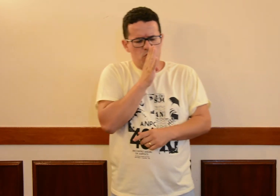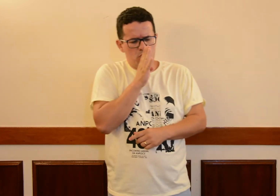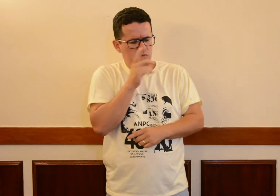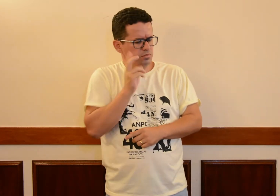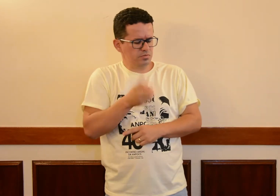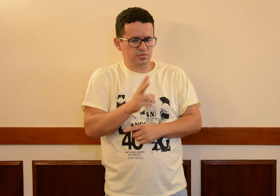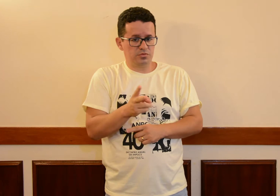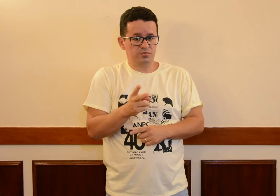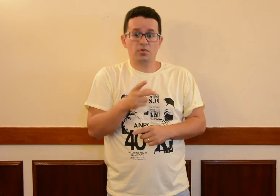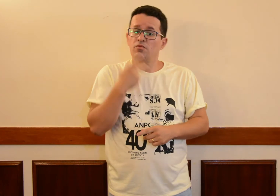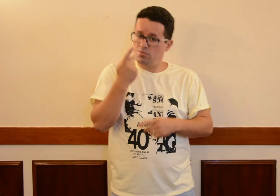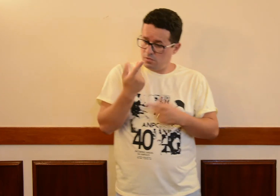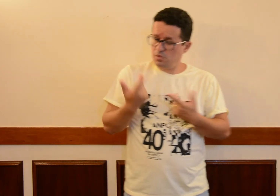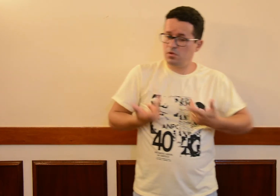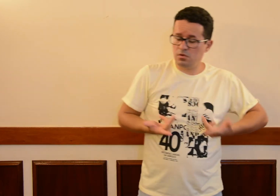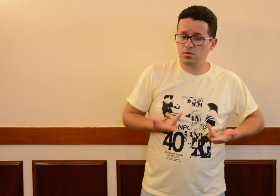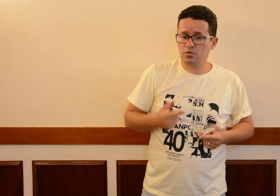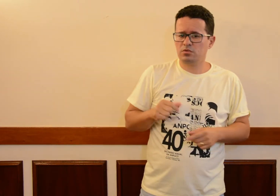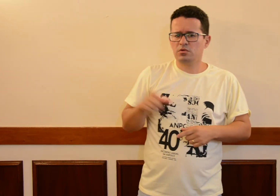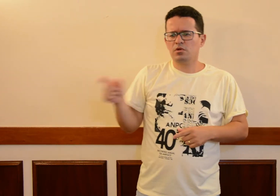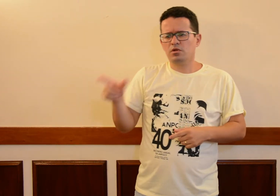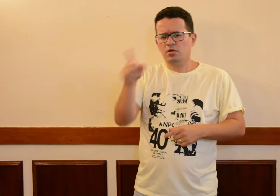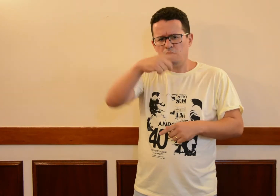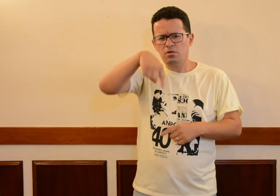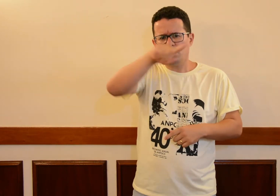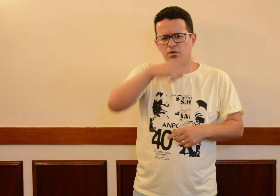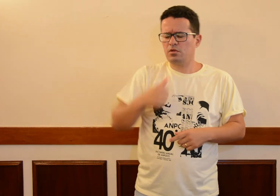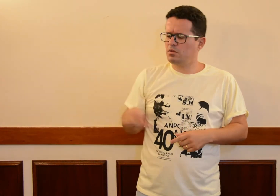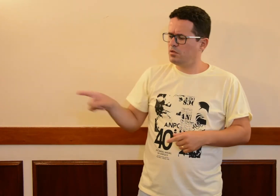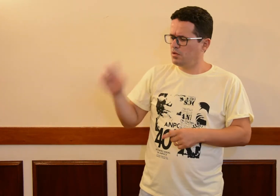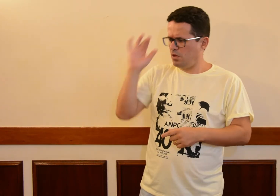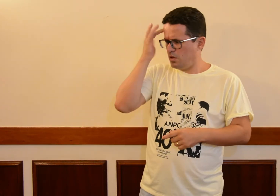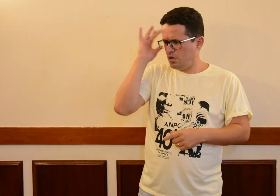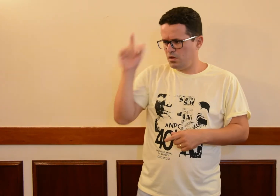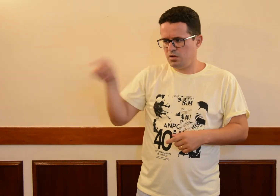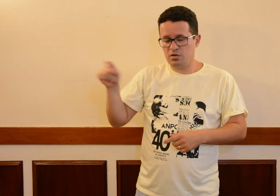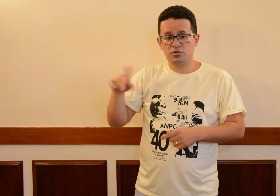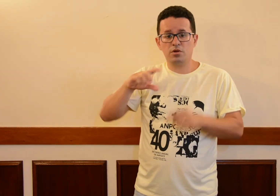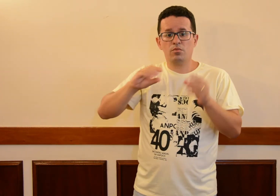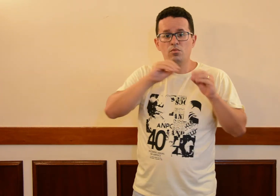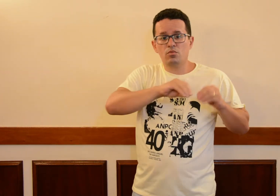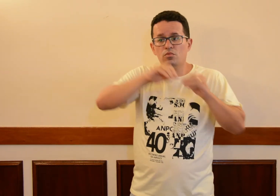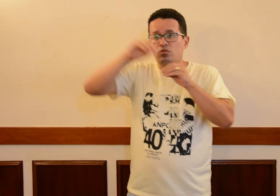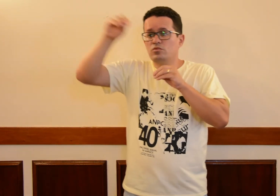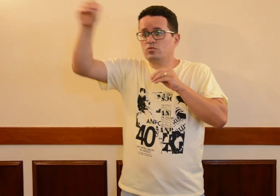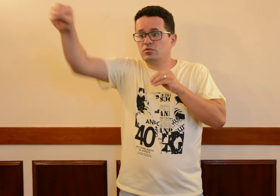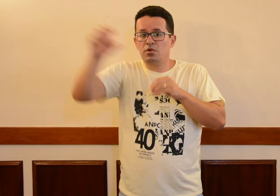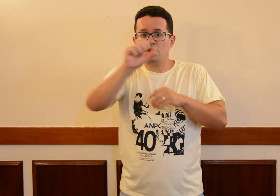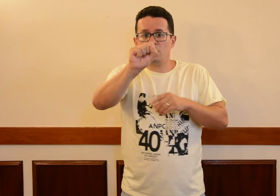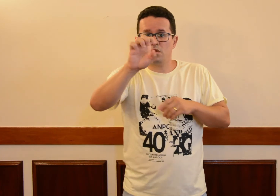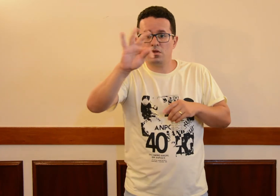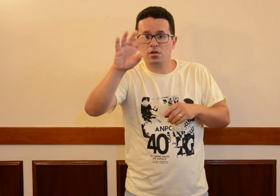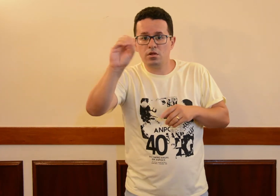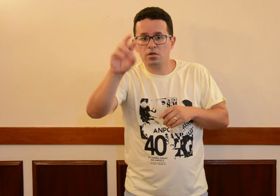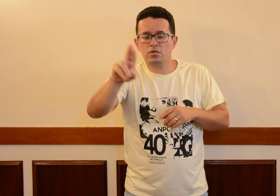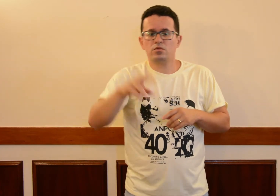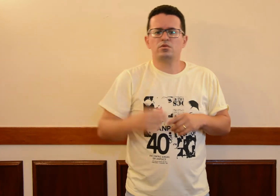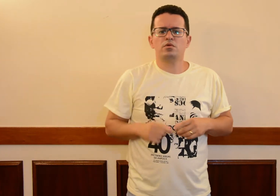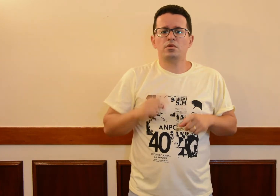Disse também que eles até consideraram mudá-lo de setor, mas que ao chegar ao ambiente dos correios, Tomás seria